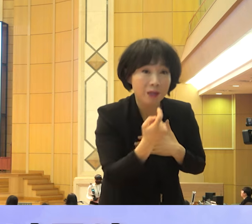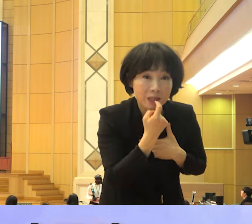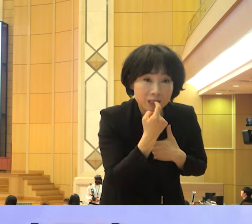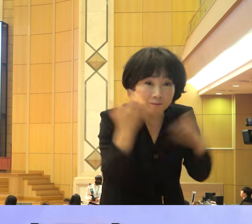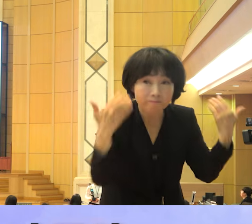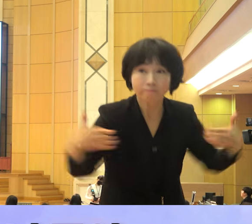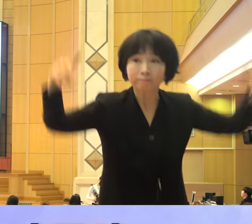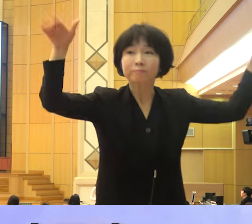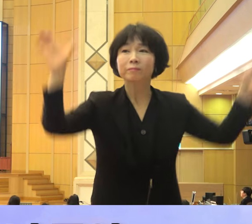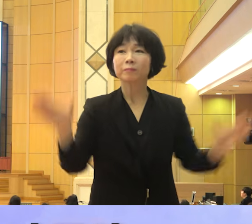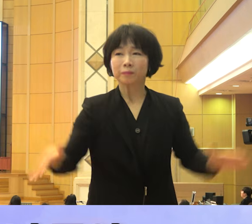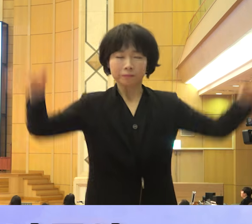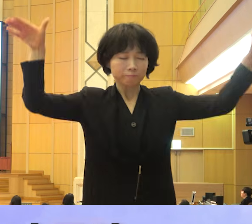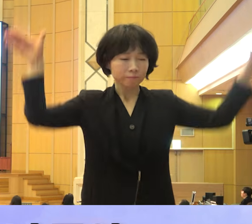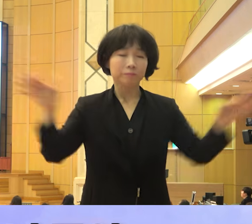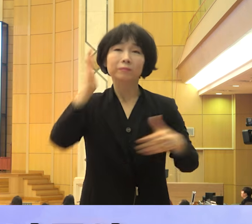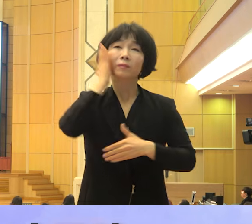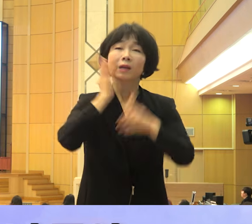생명도 천사도